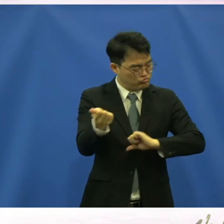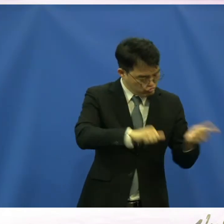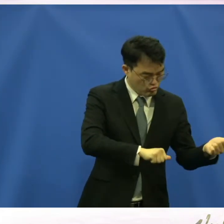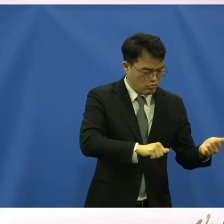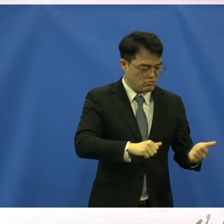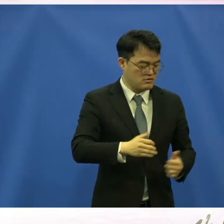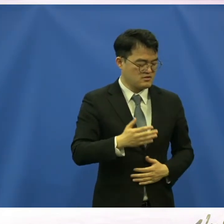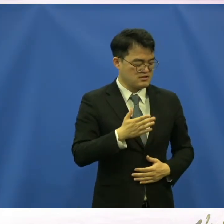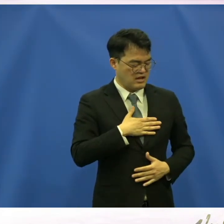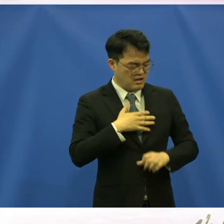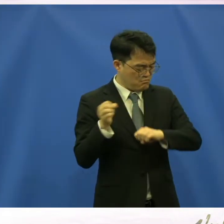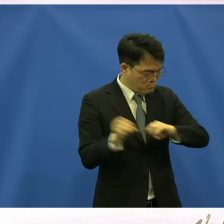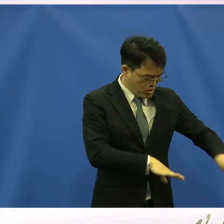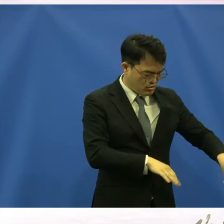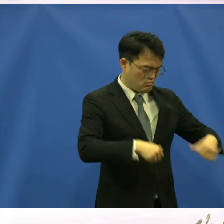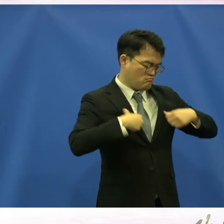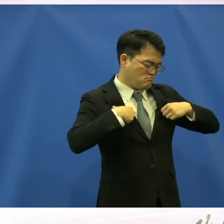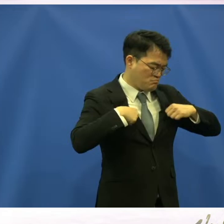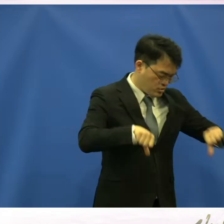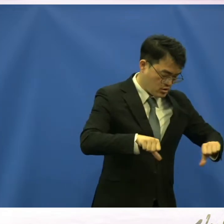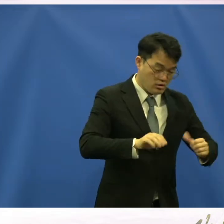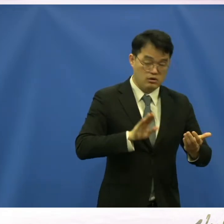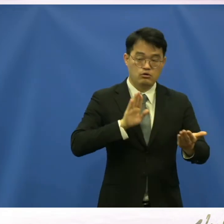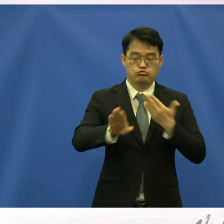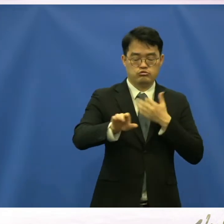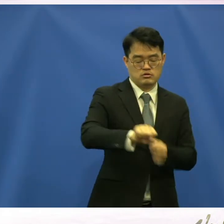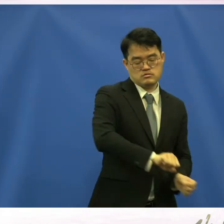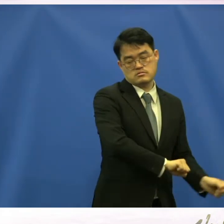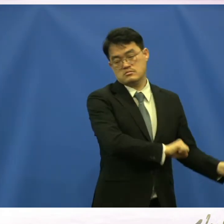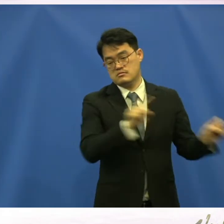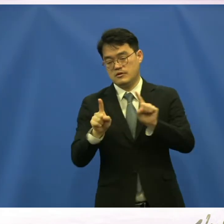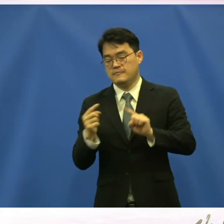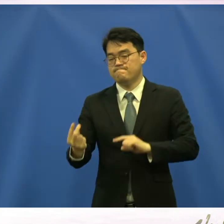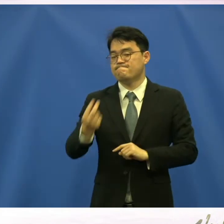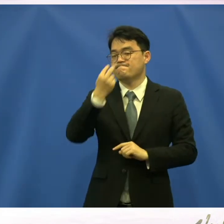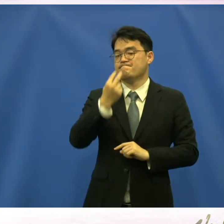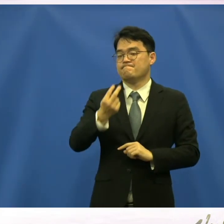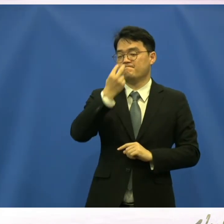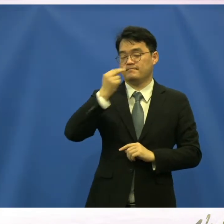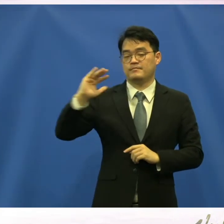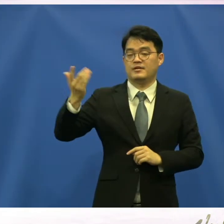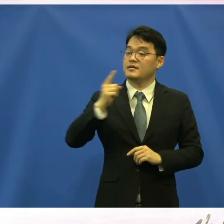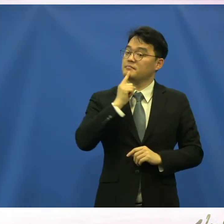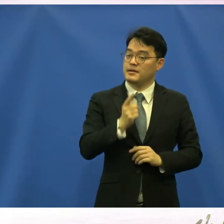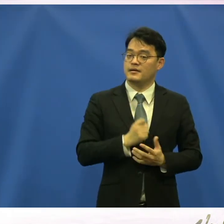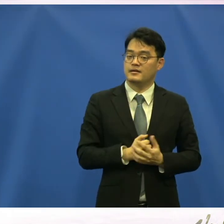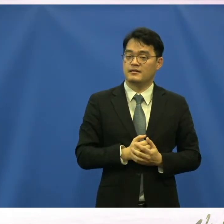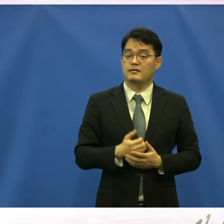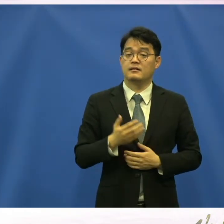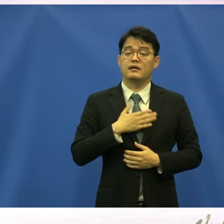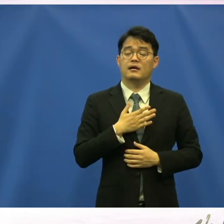것. 그게 오늘 우리에게도 경험되어져야 된다. 내가 죽어야 부활이 오는 거야.